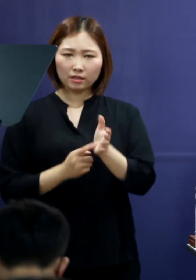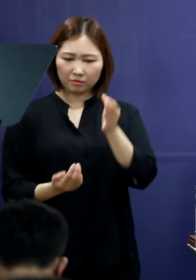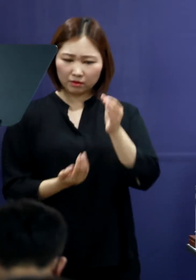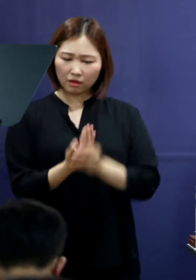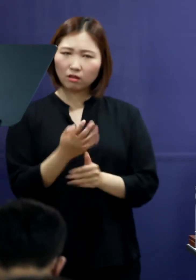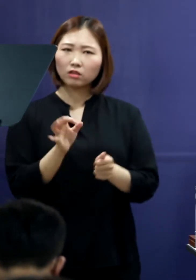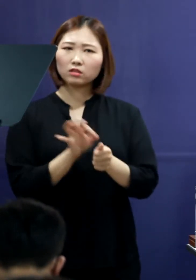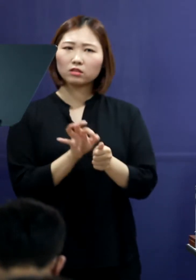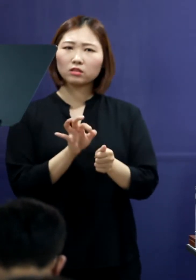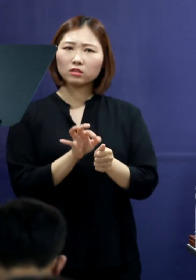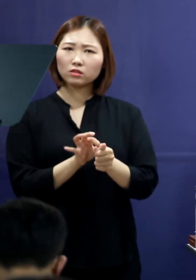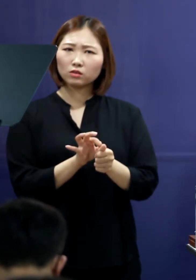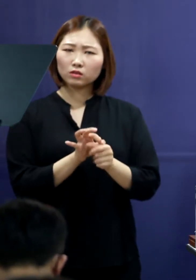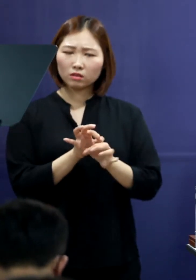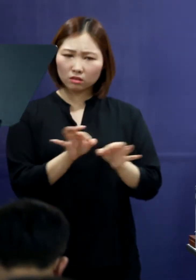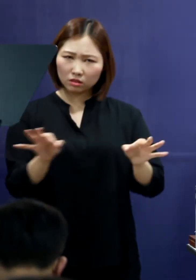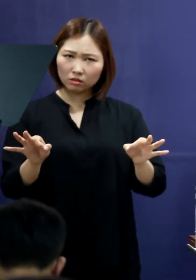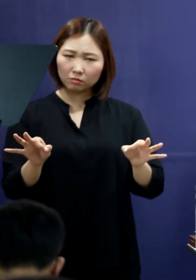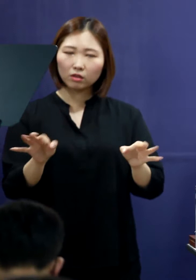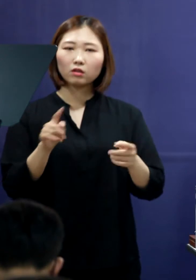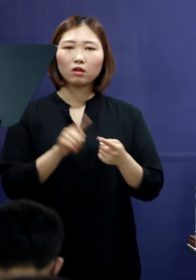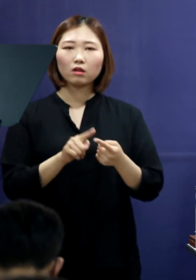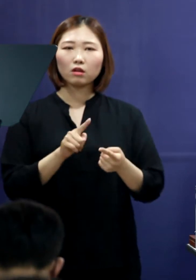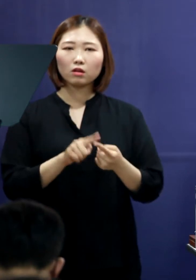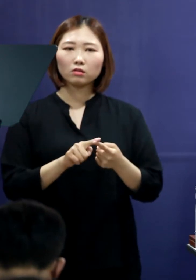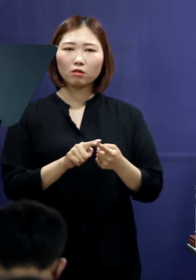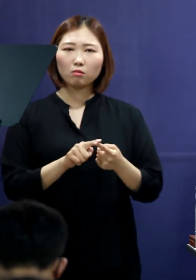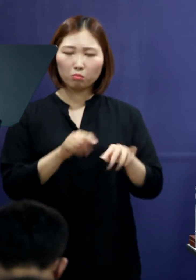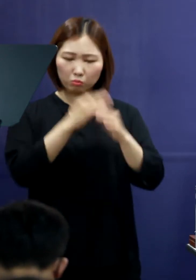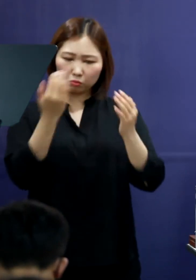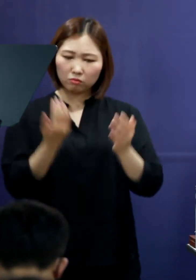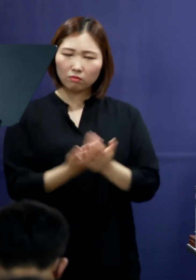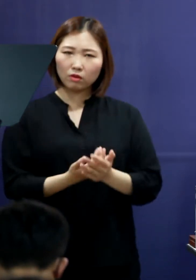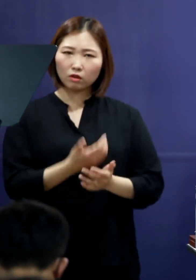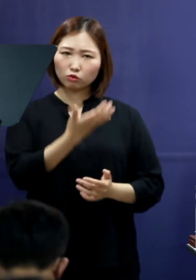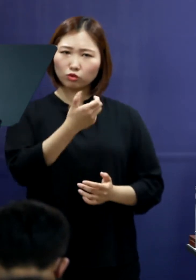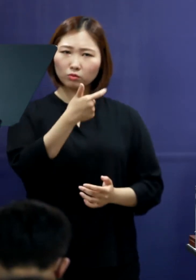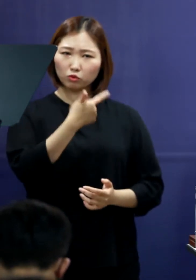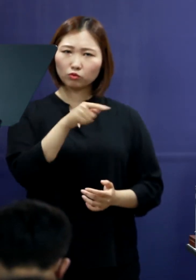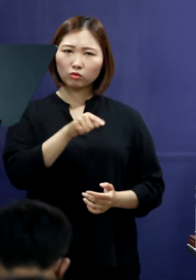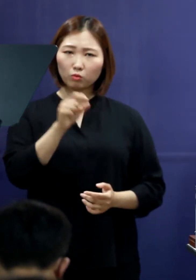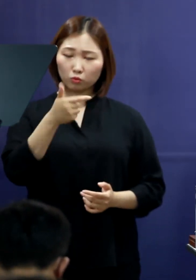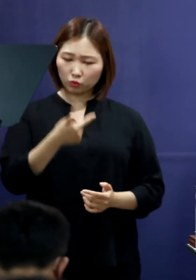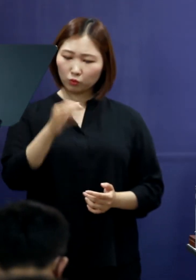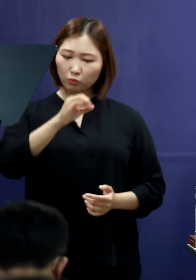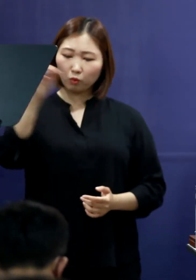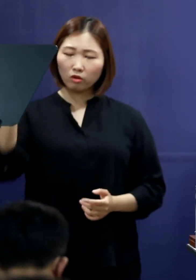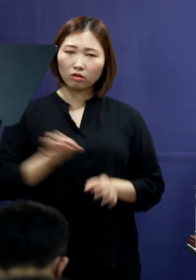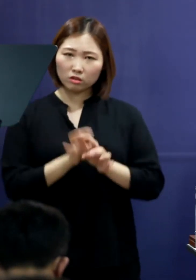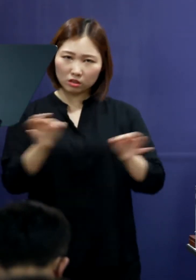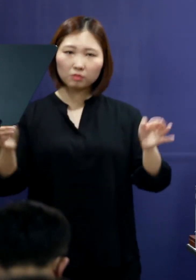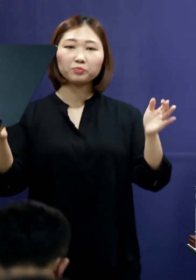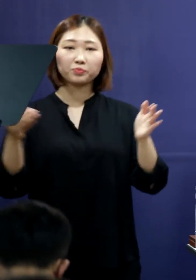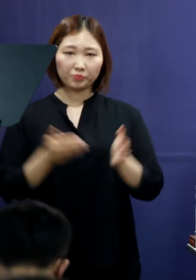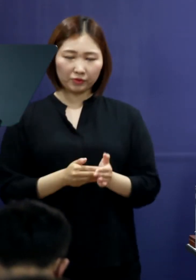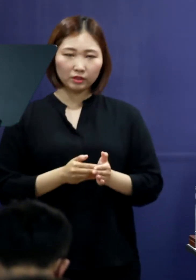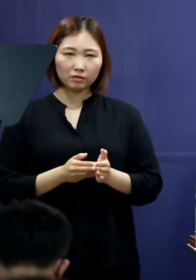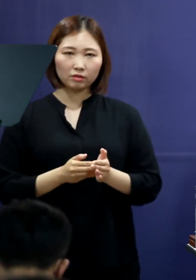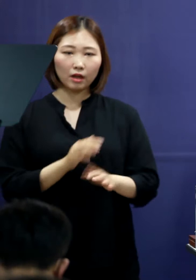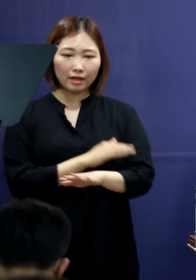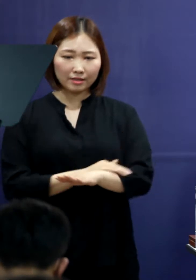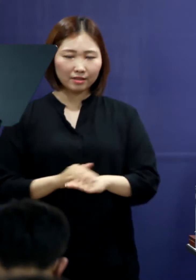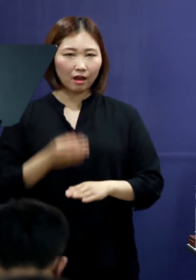지금까지 한 98% 정도 지급했기 때문에 이 부분은 순조롭게 잘 진행된